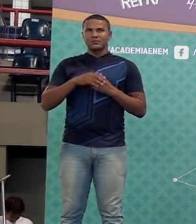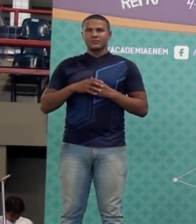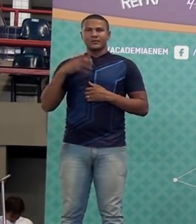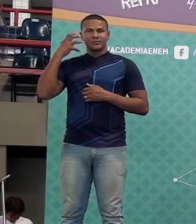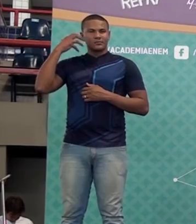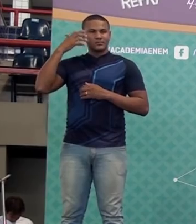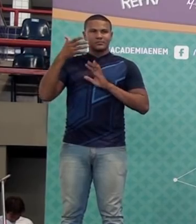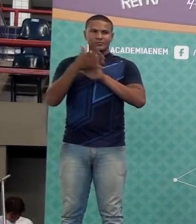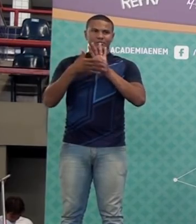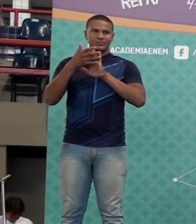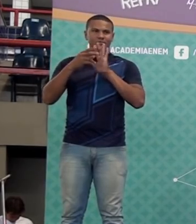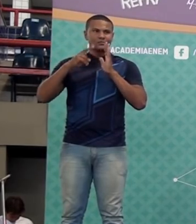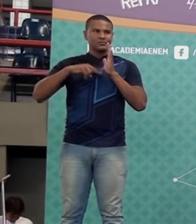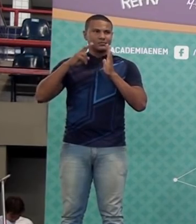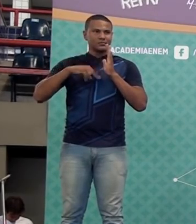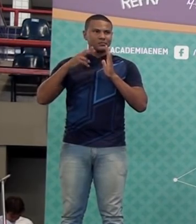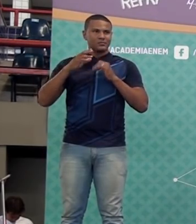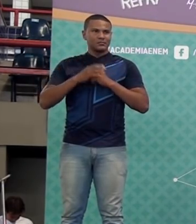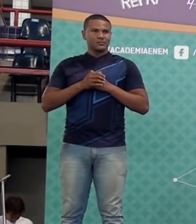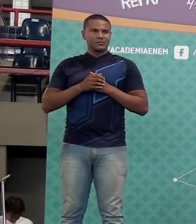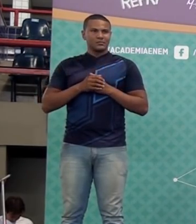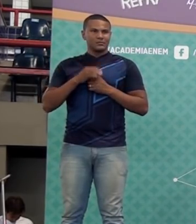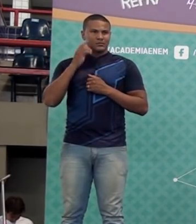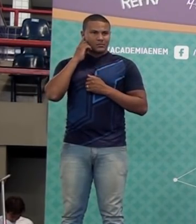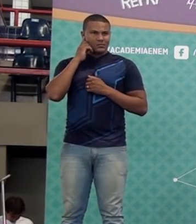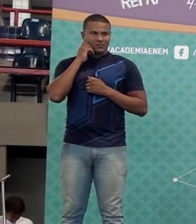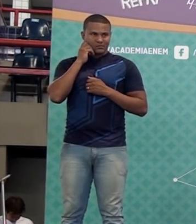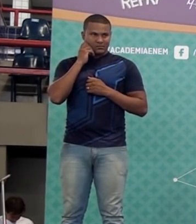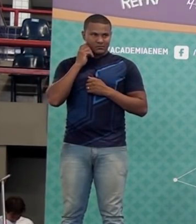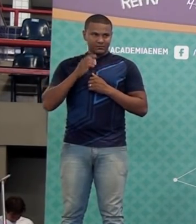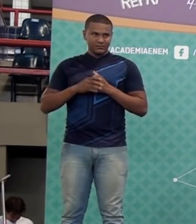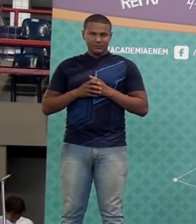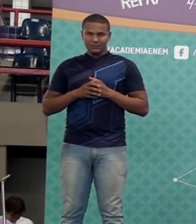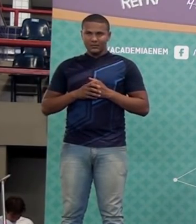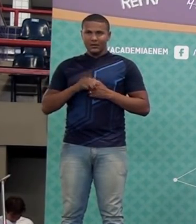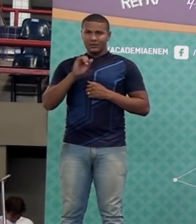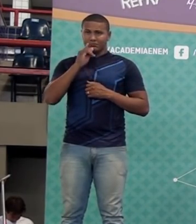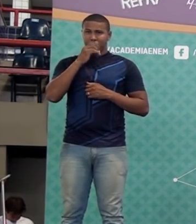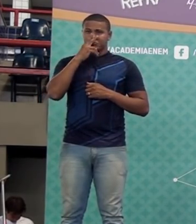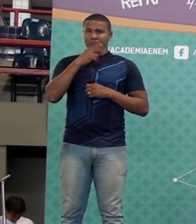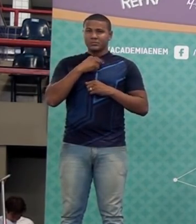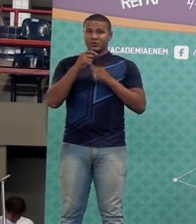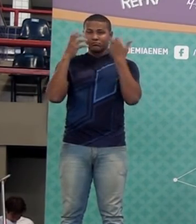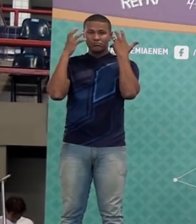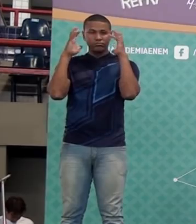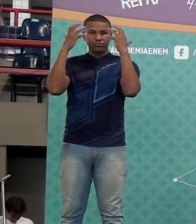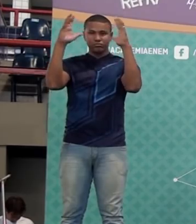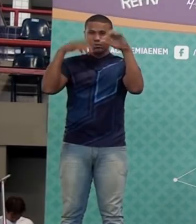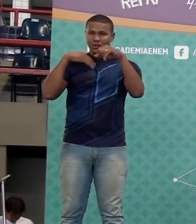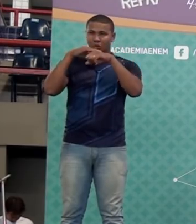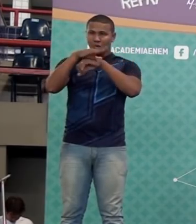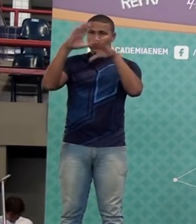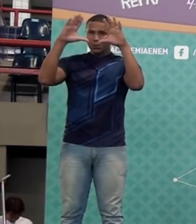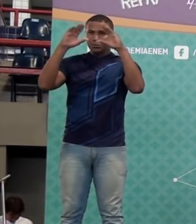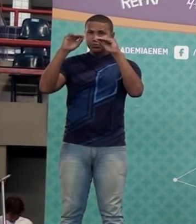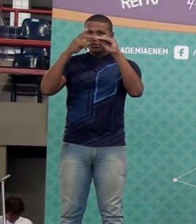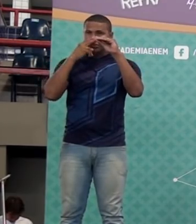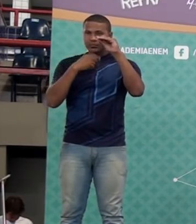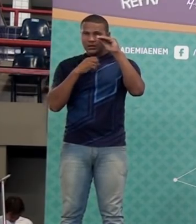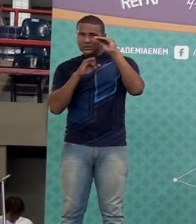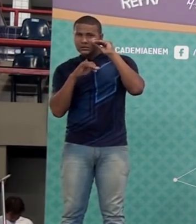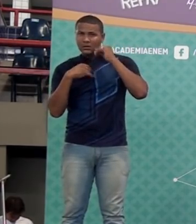ou o chocalho aqui? Mexi com ela. Será que no meio da mata, na moita, a morena ainda chocalha? Será que ela não